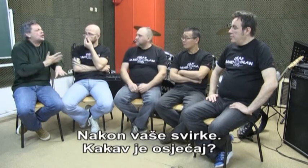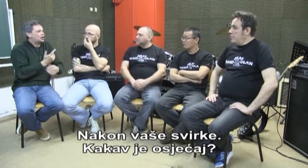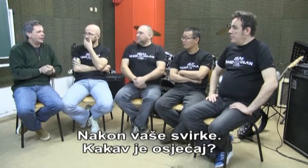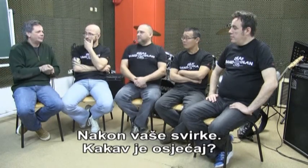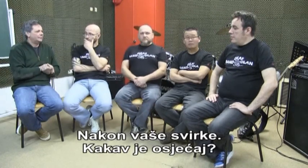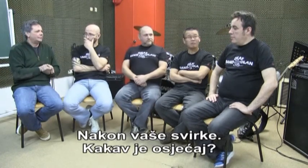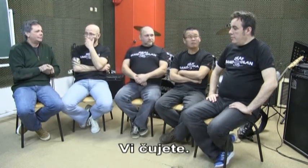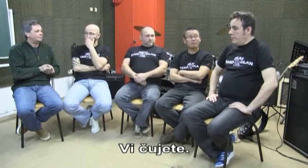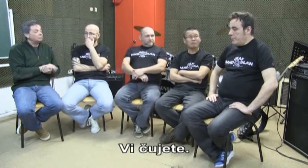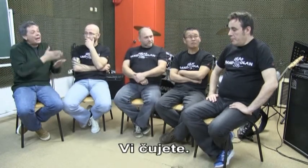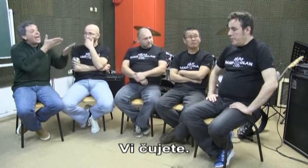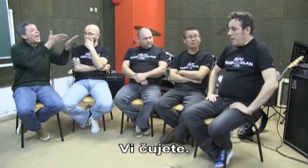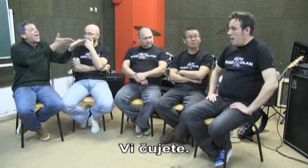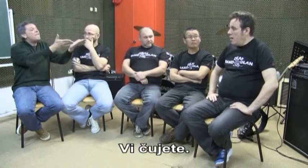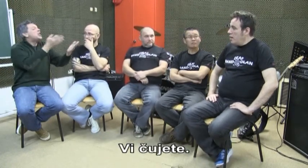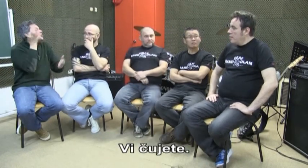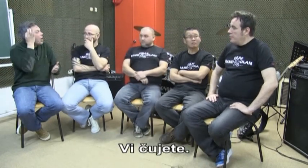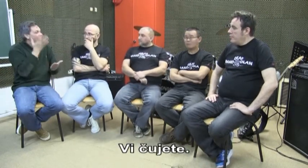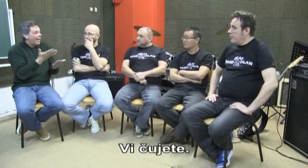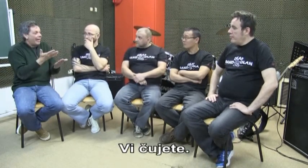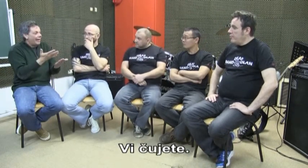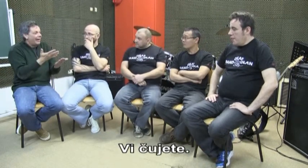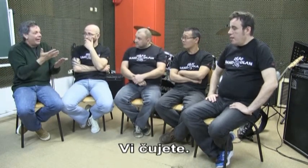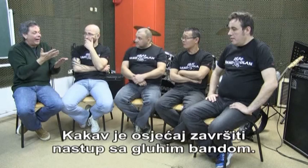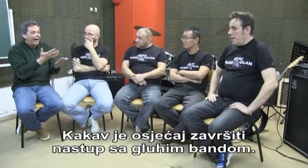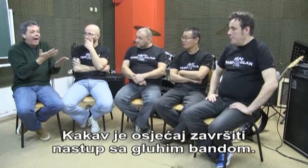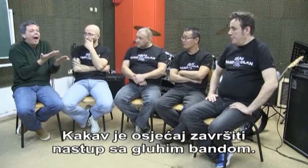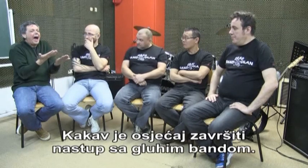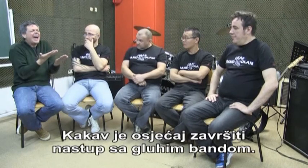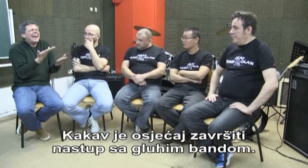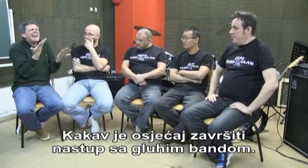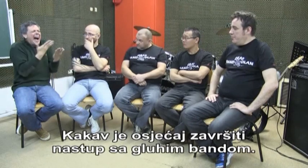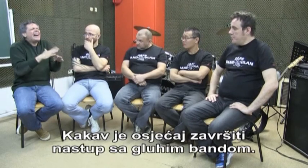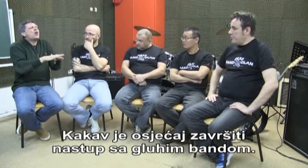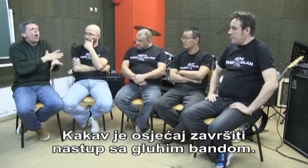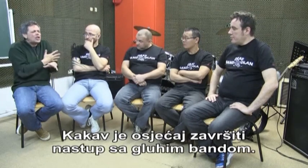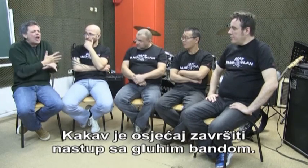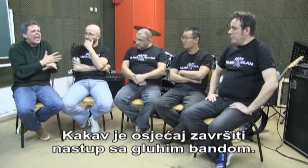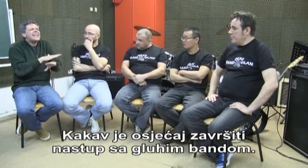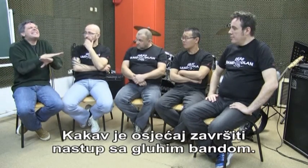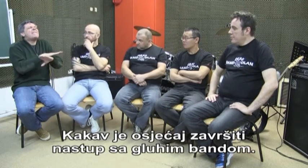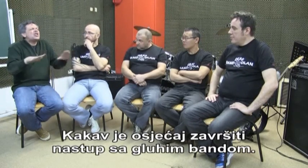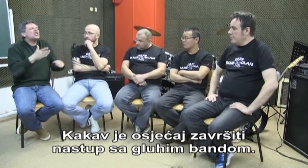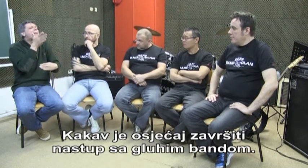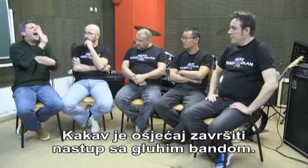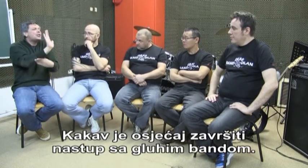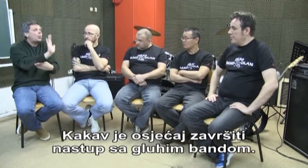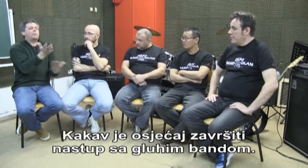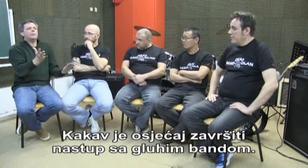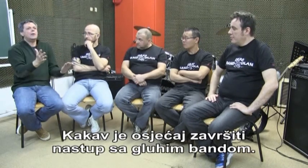osjećaj? Vi čujete? Da. Kakav je osjećaj završiti nastup